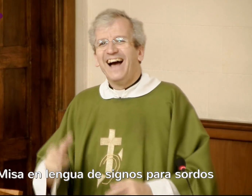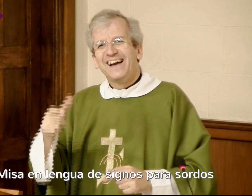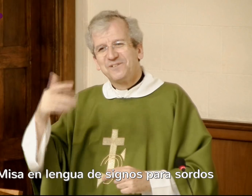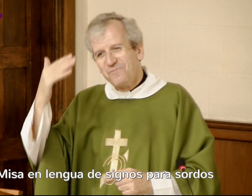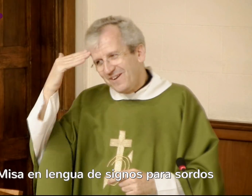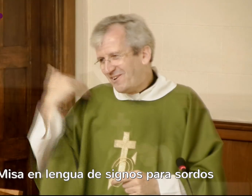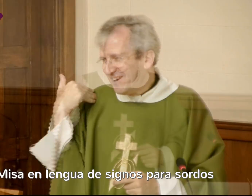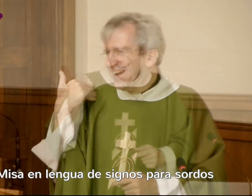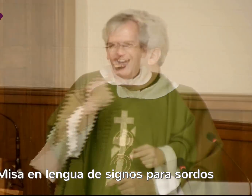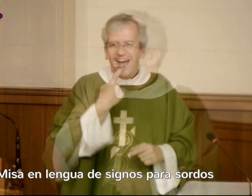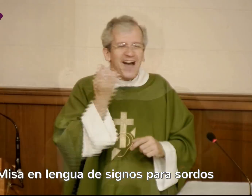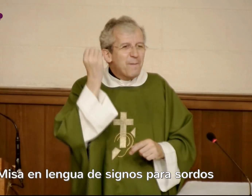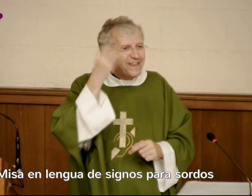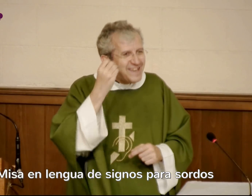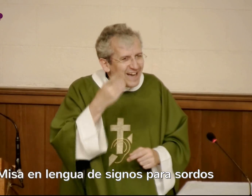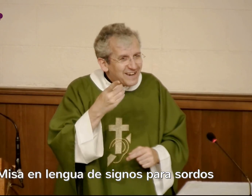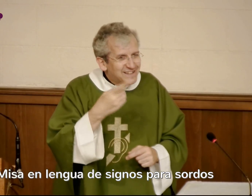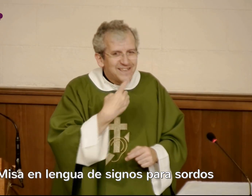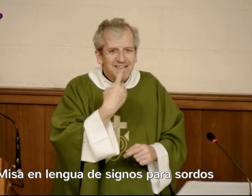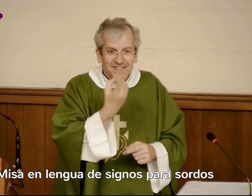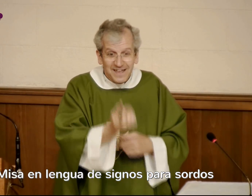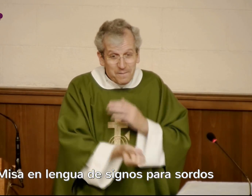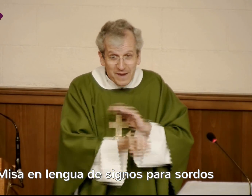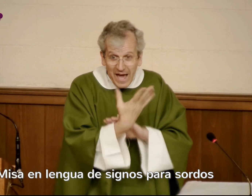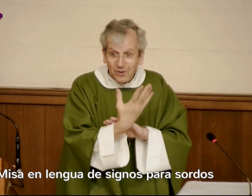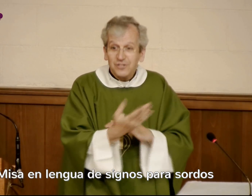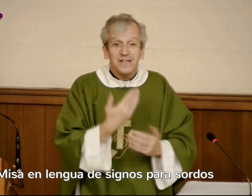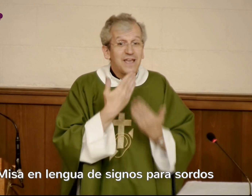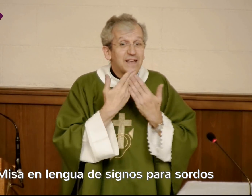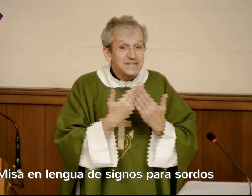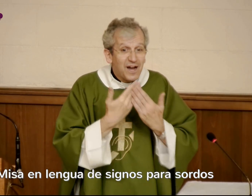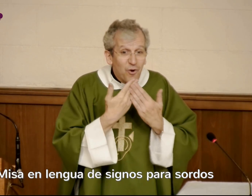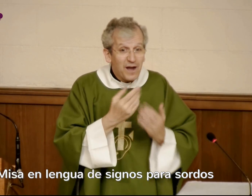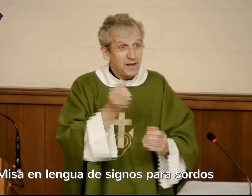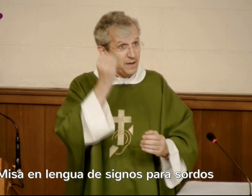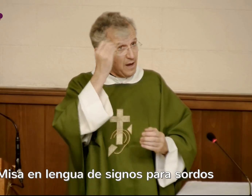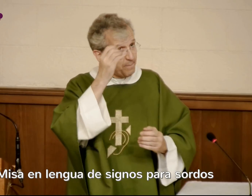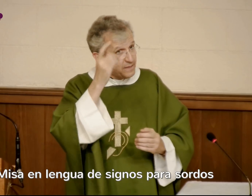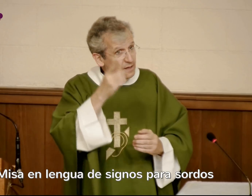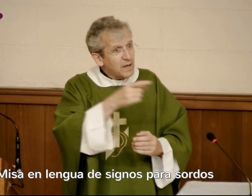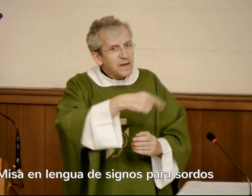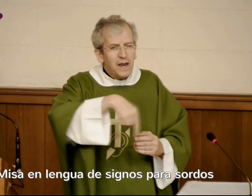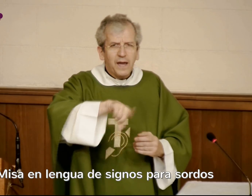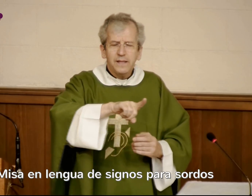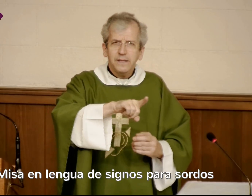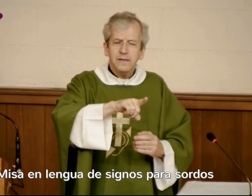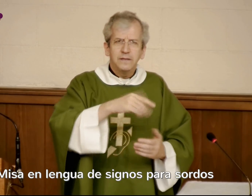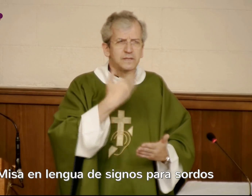a su pueblo, a predicar y a hacer milagros, y en la sinagoga él predica y la gente